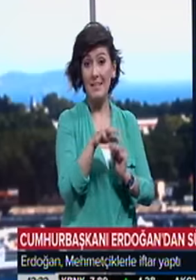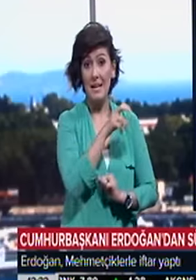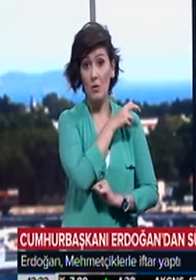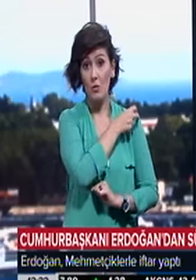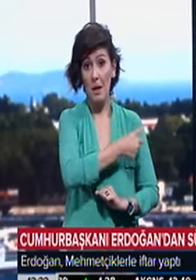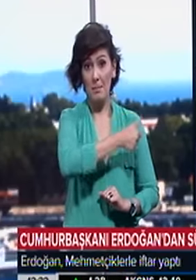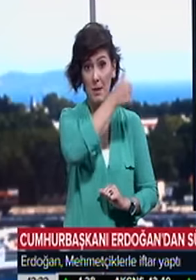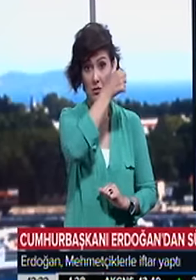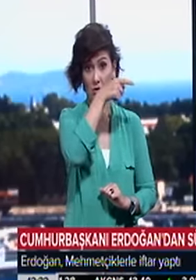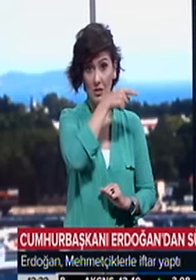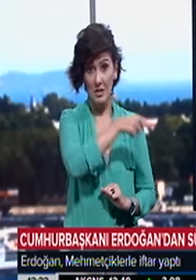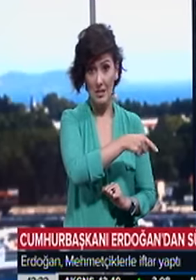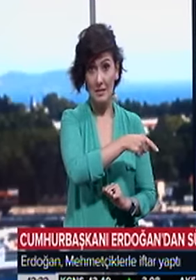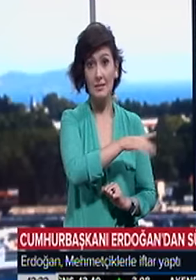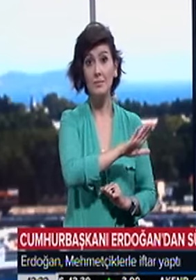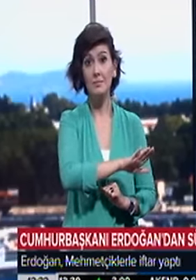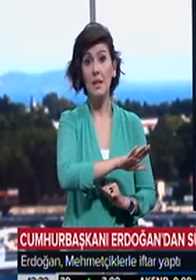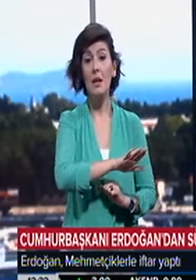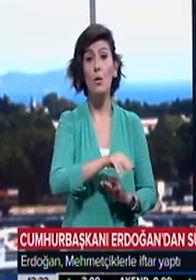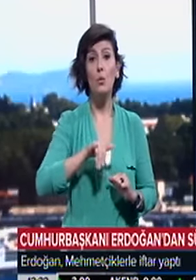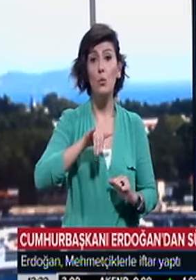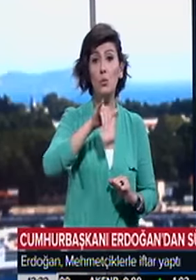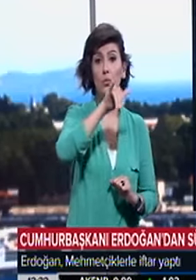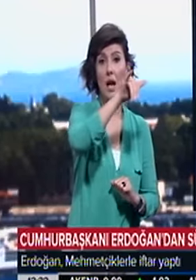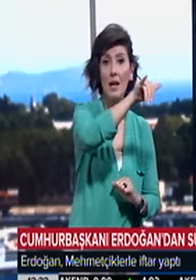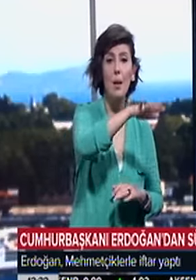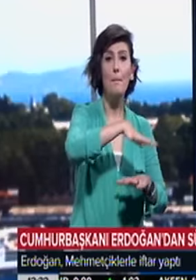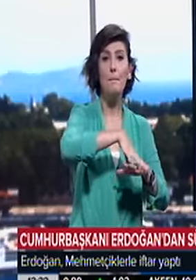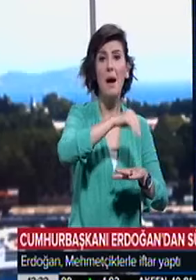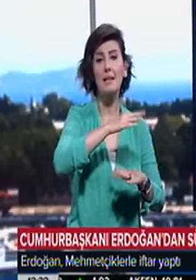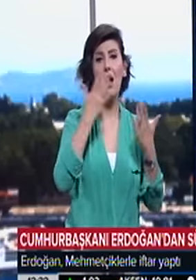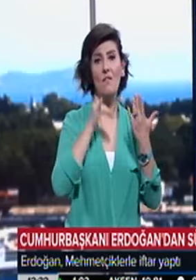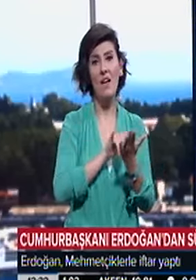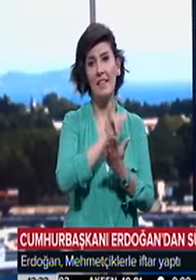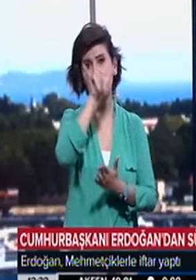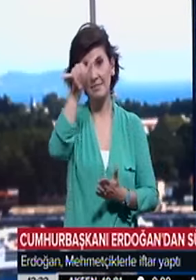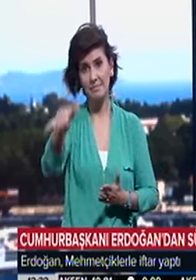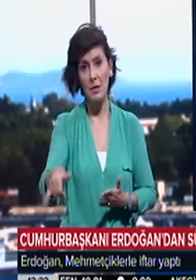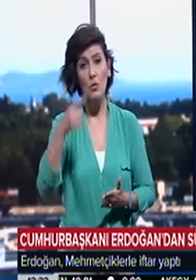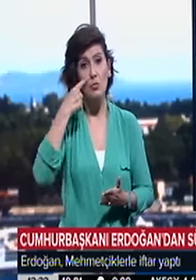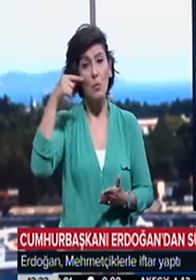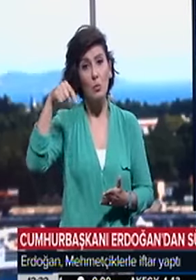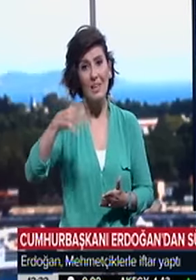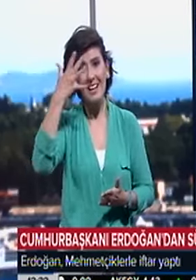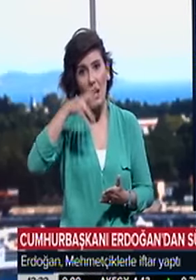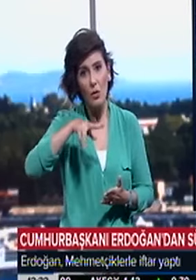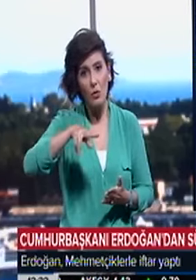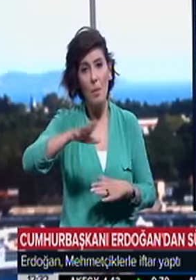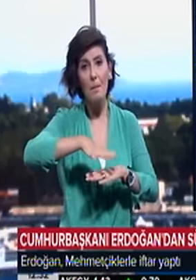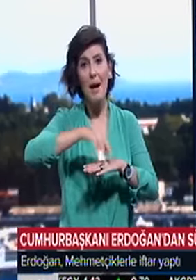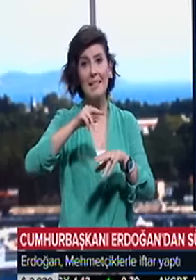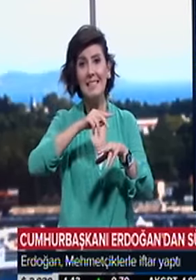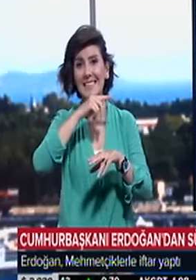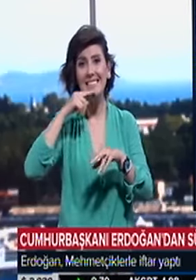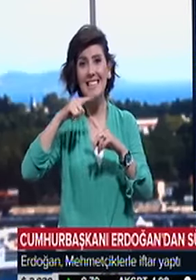Genelkurmay Başkanı Orgeneral Hulusi Akar'la uçakla Mardin Havaalanı'na gitti. Cumhurbaşkanı buradan karayoluyla Mardin'le Kızıltepe